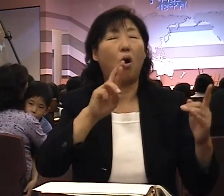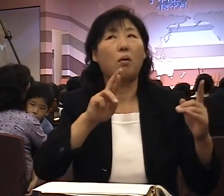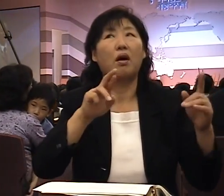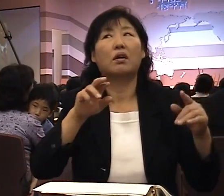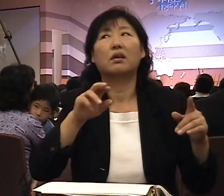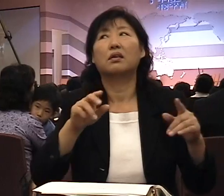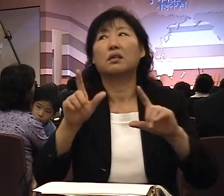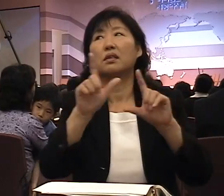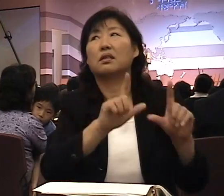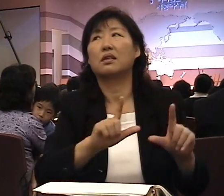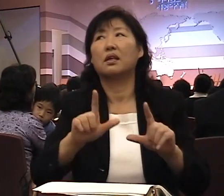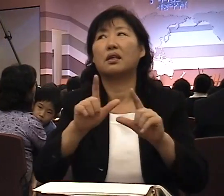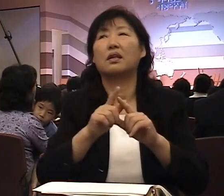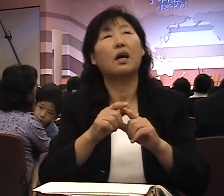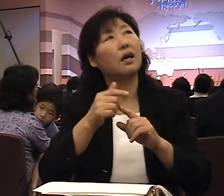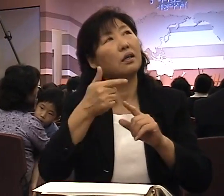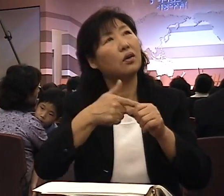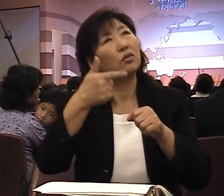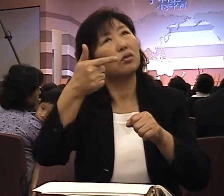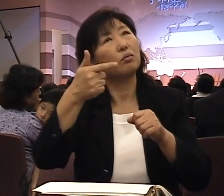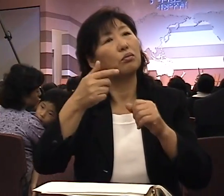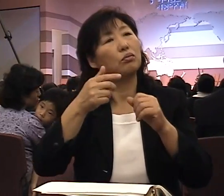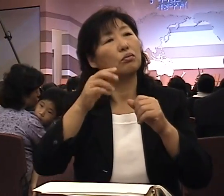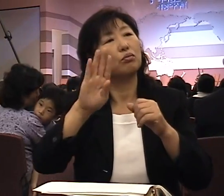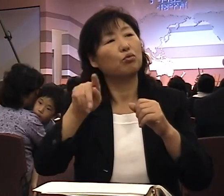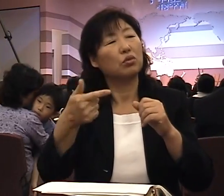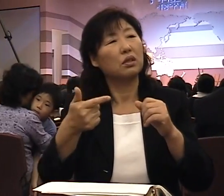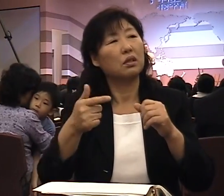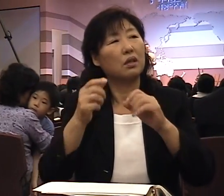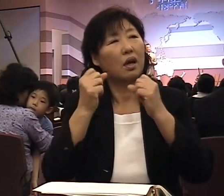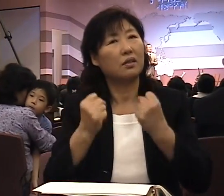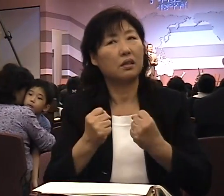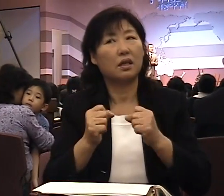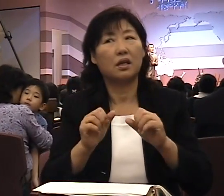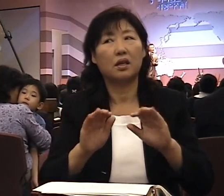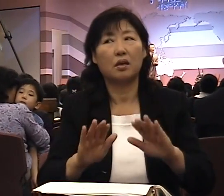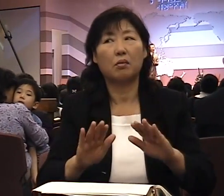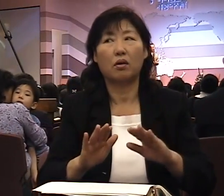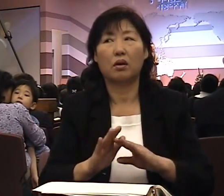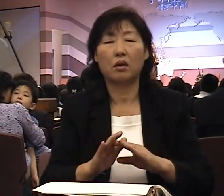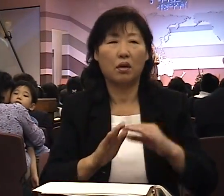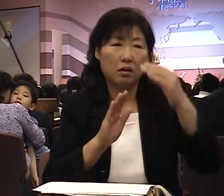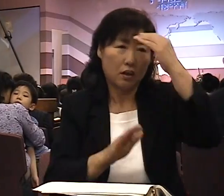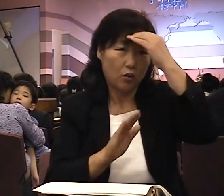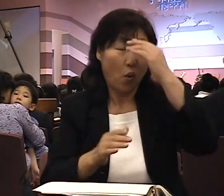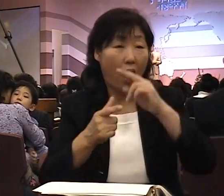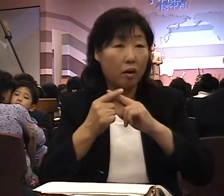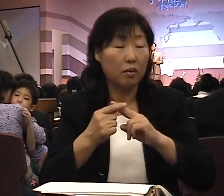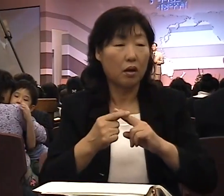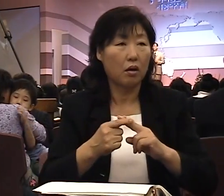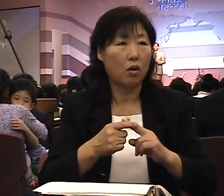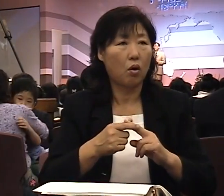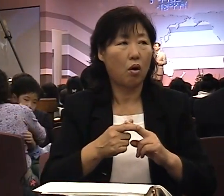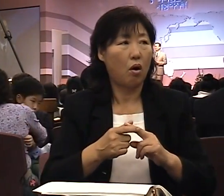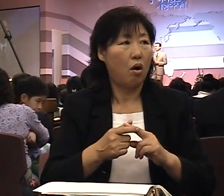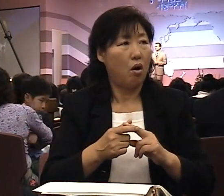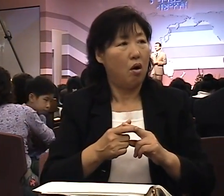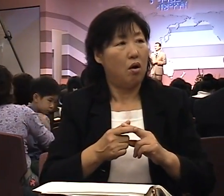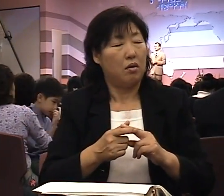분 계신데, 세브로 한 5-6분 계십니다. 그분들 이번에 아주 우리 성도들과 함께 혼났어요.